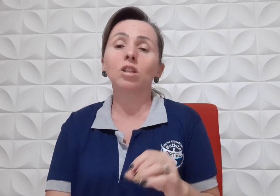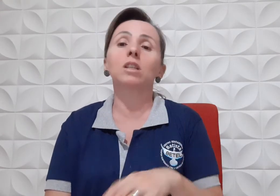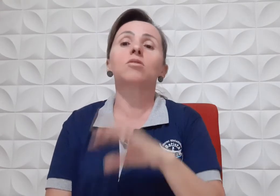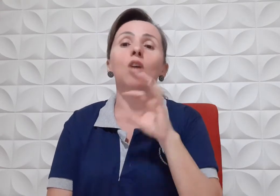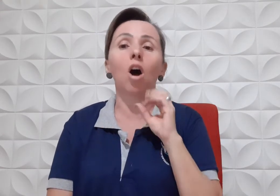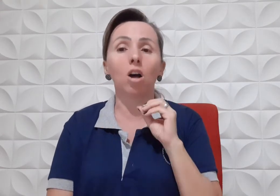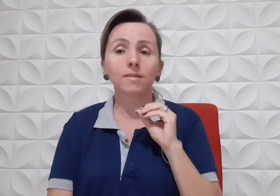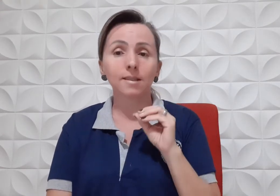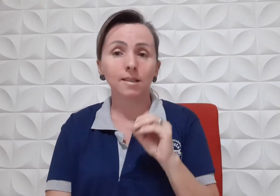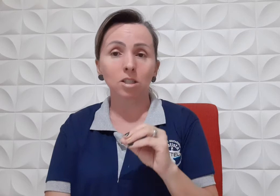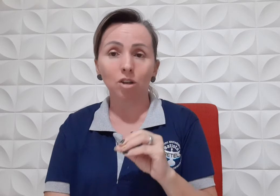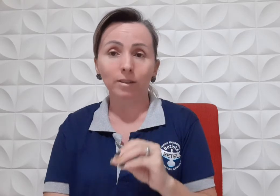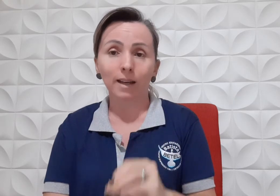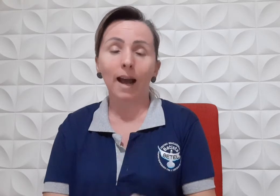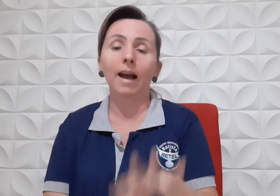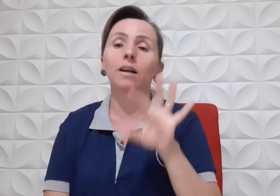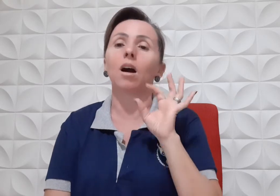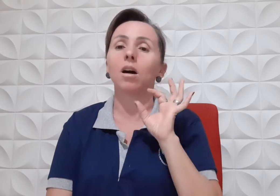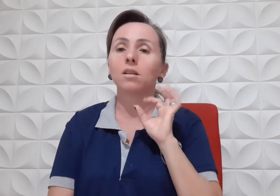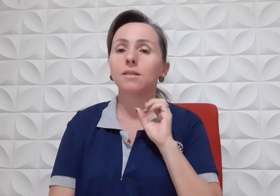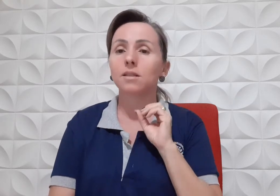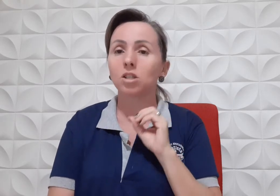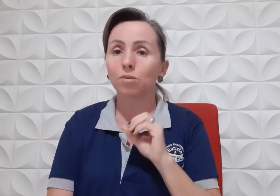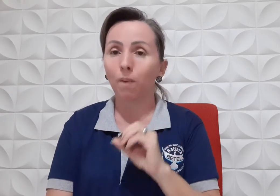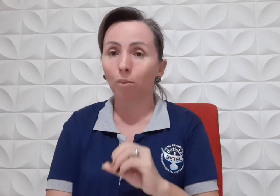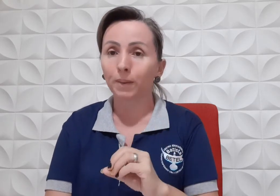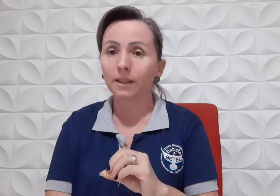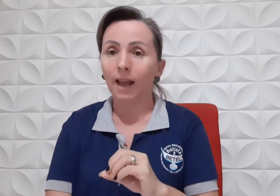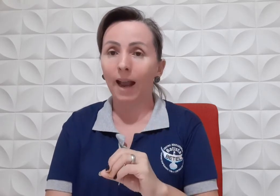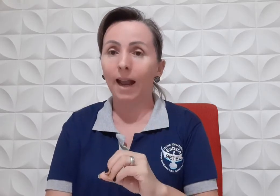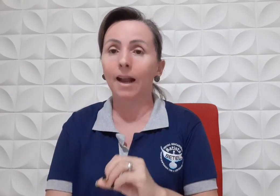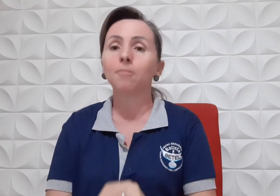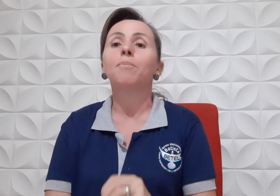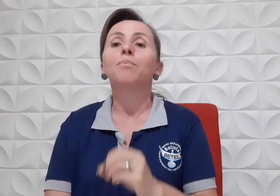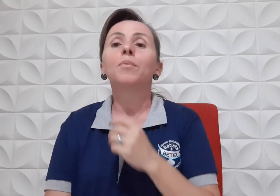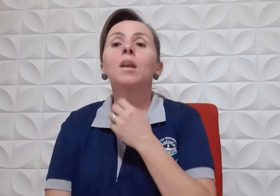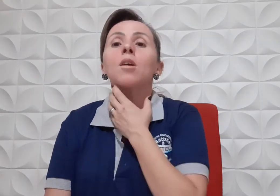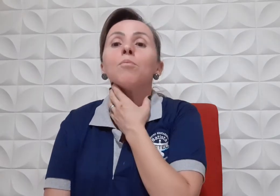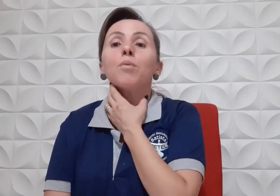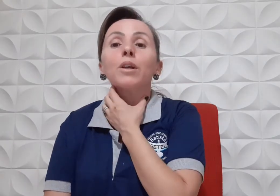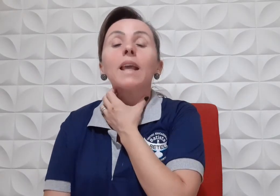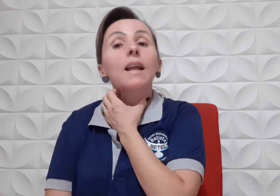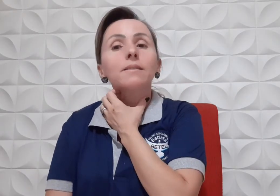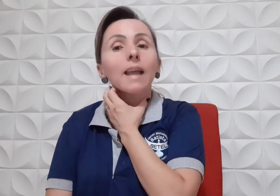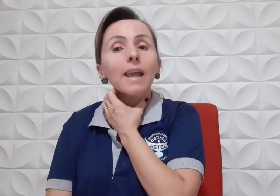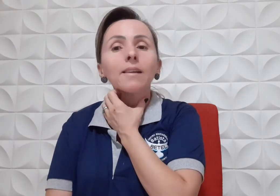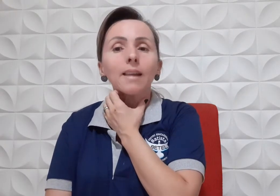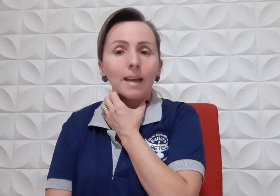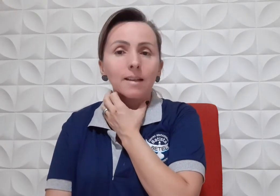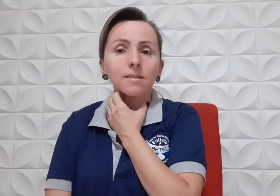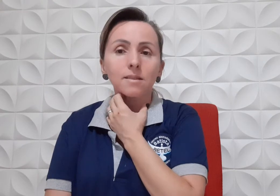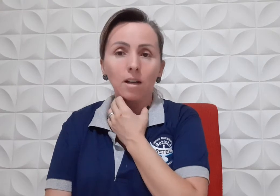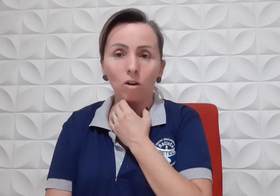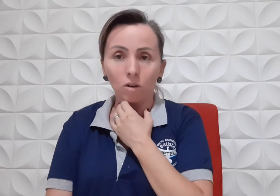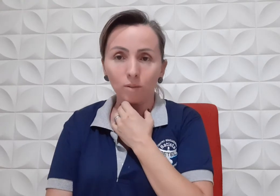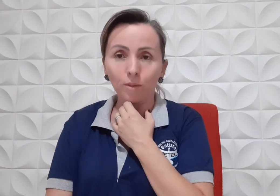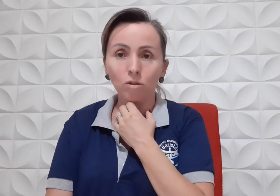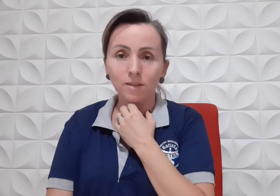Unidos gostam assim de entrar, gostam assim de palpitar, porque ele tem interesses econômicos